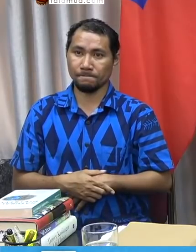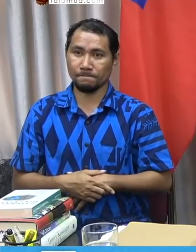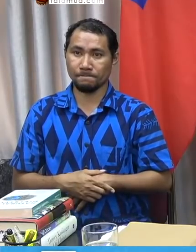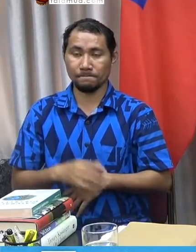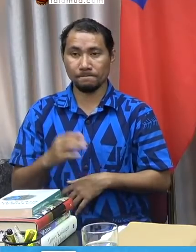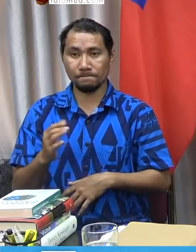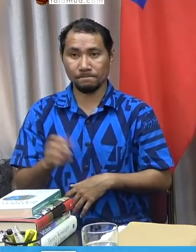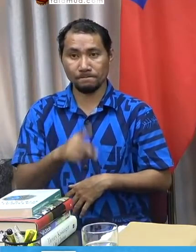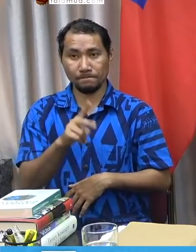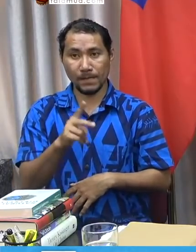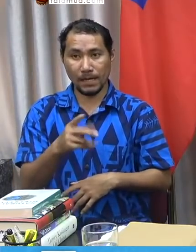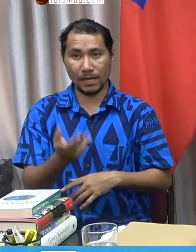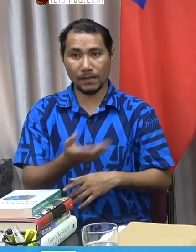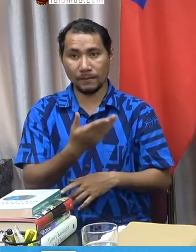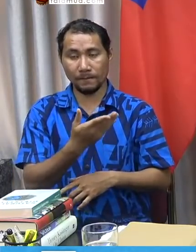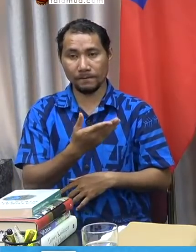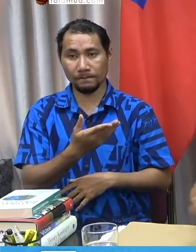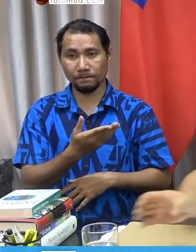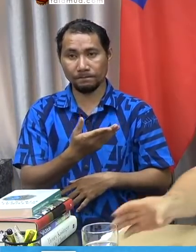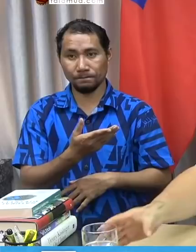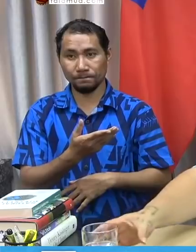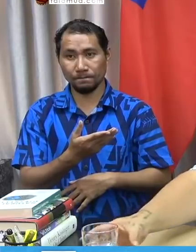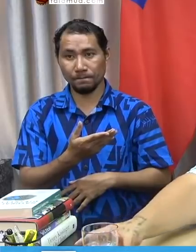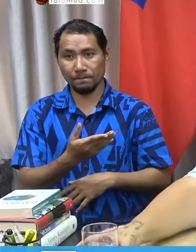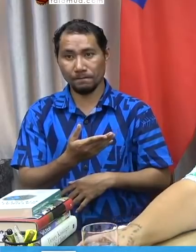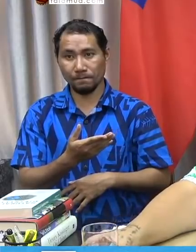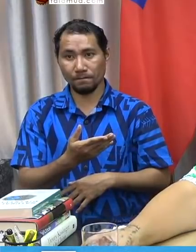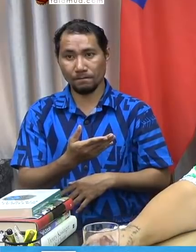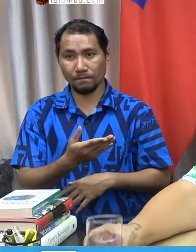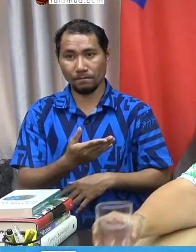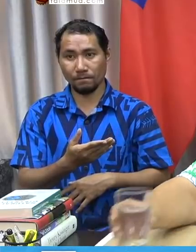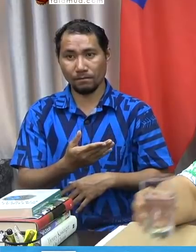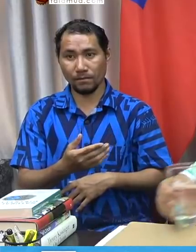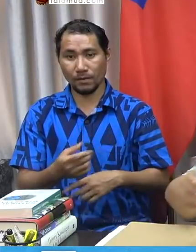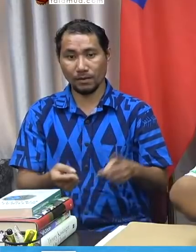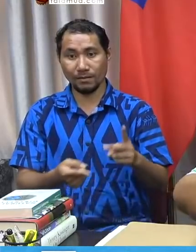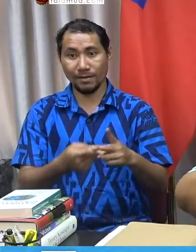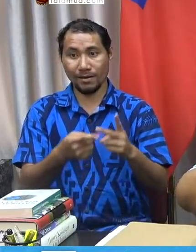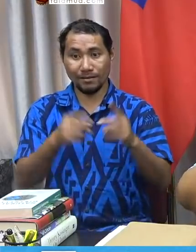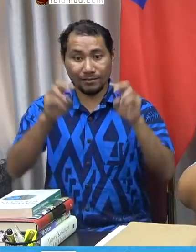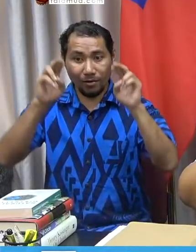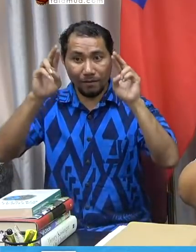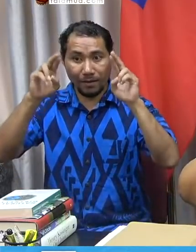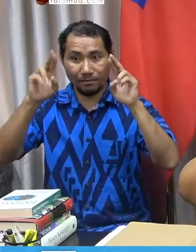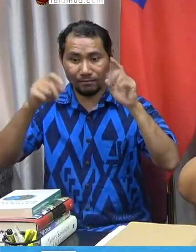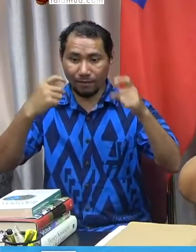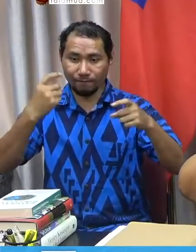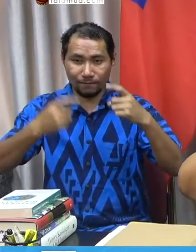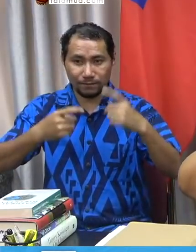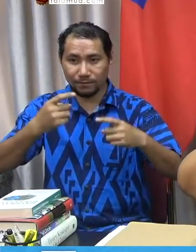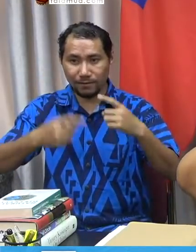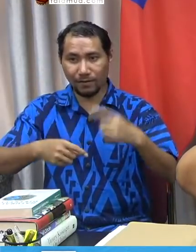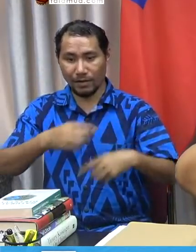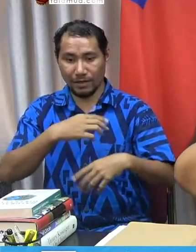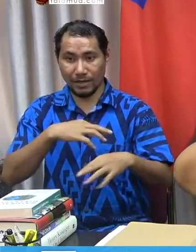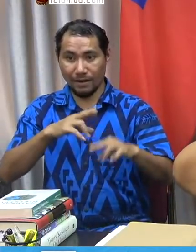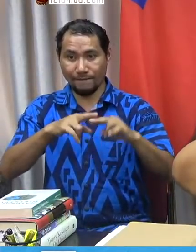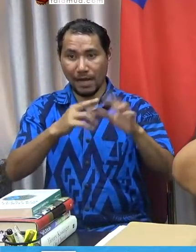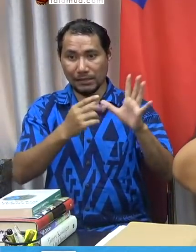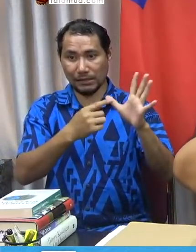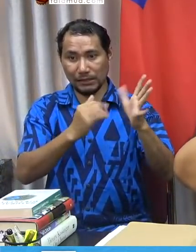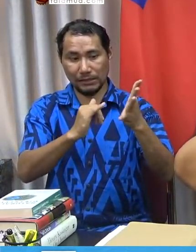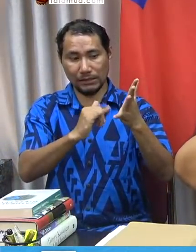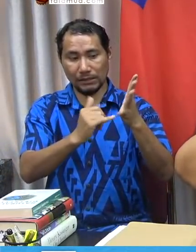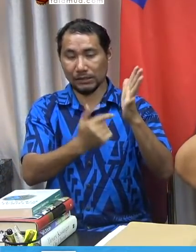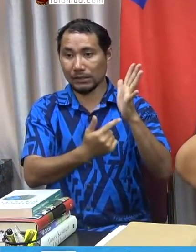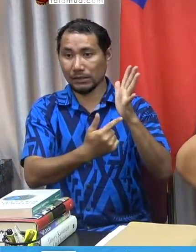o le tasi o manu lauti sa finau e fa'atutu i le atua Samoa i le palo tatele a fifilia